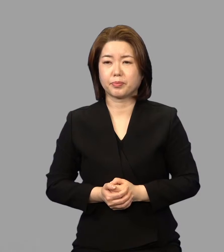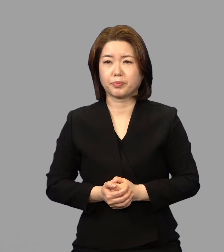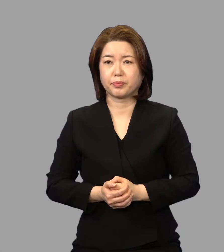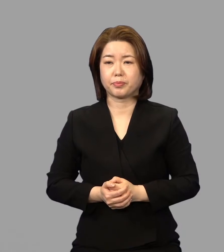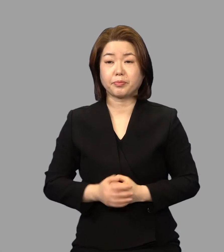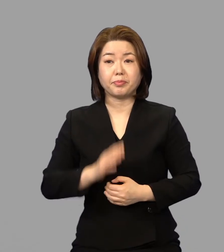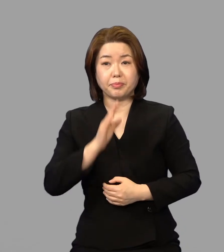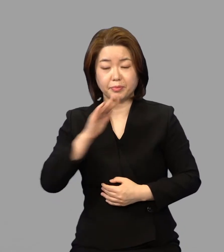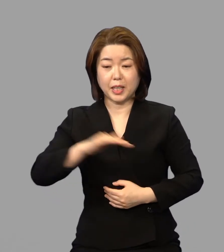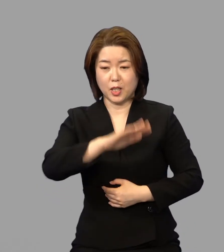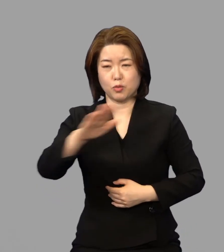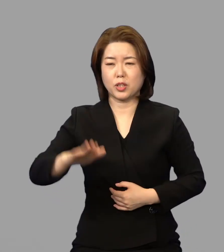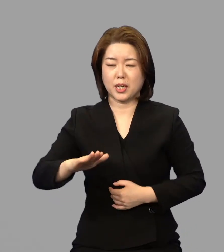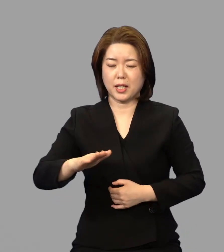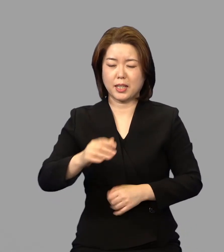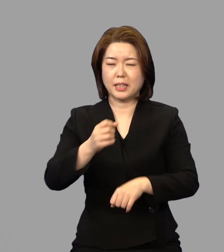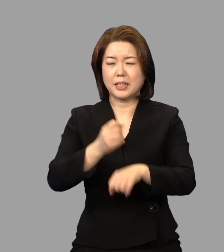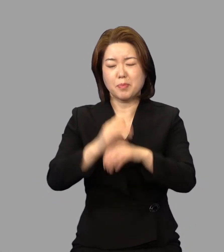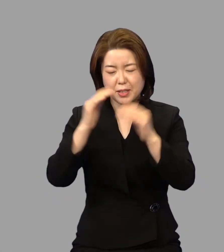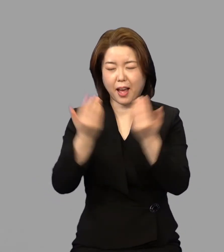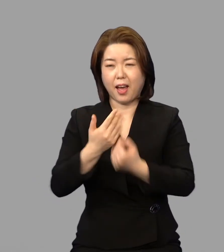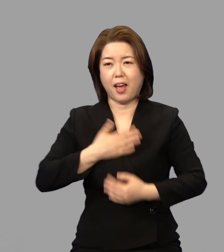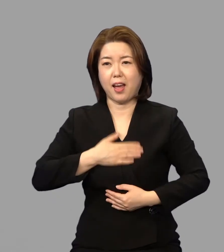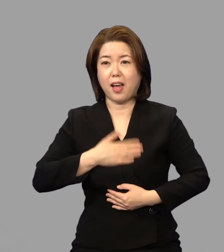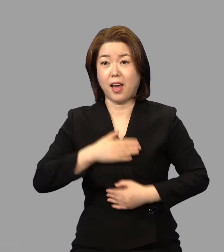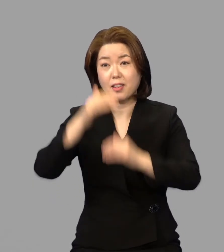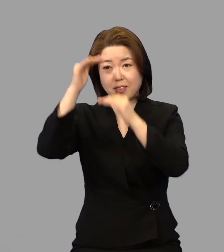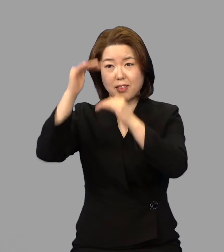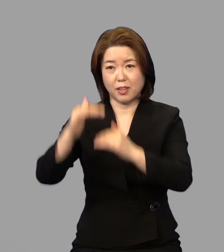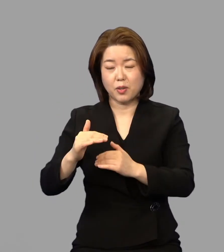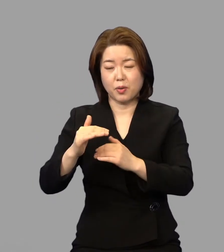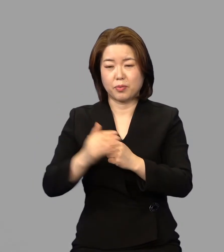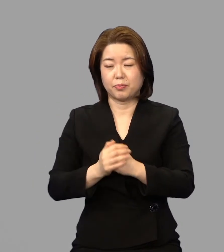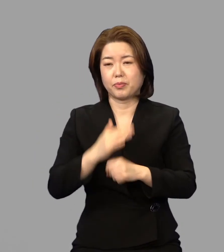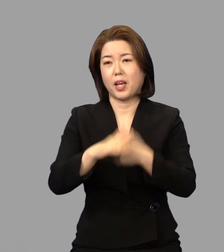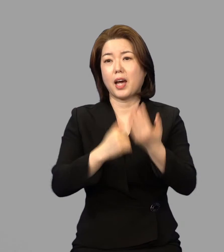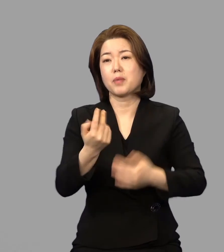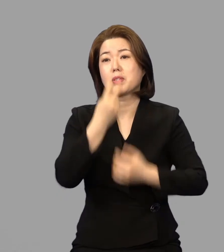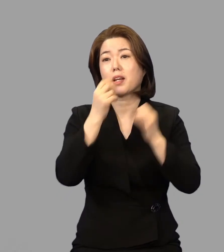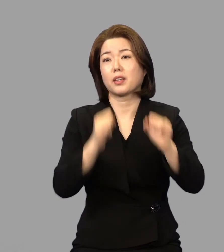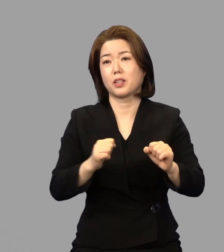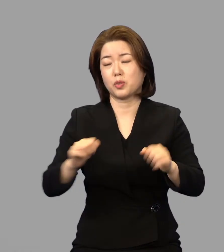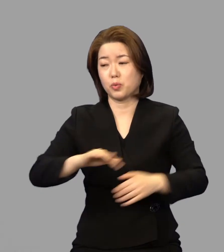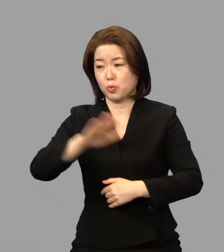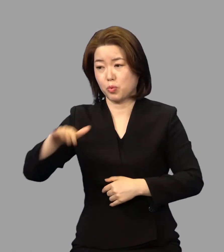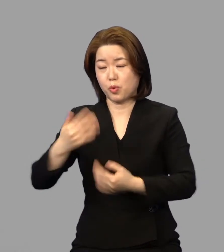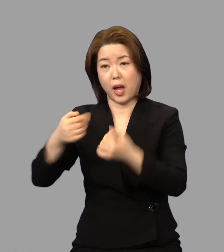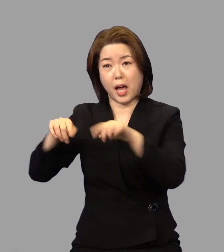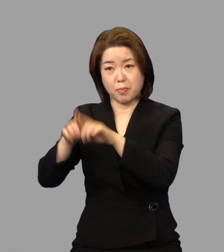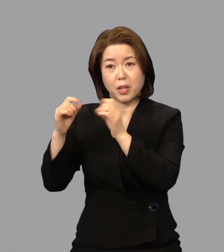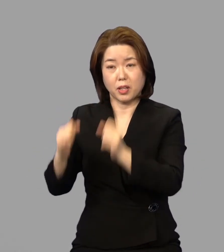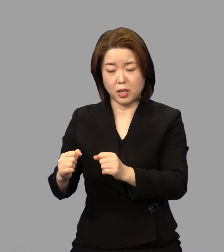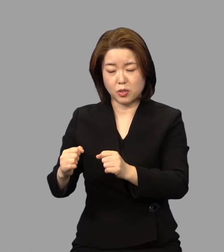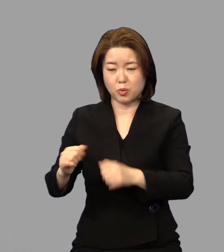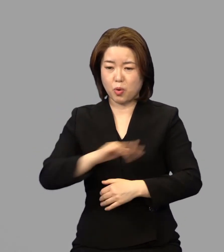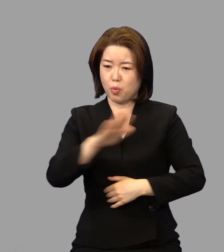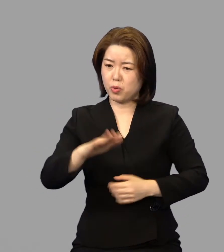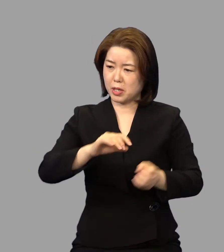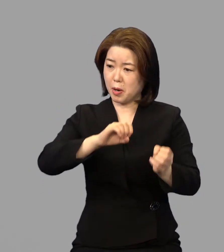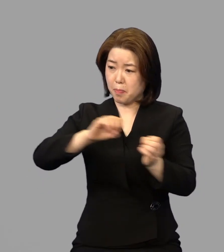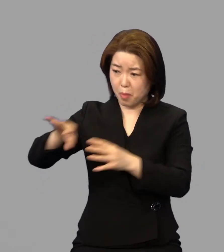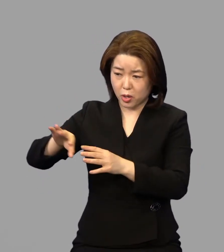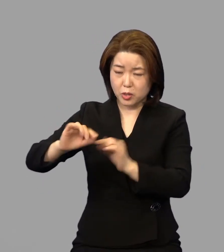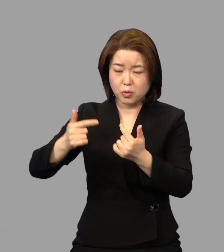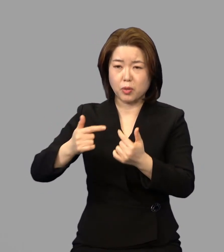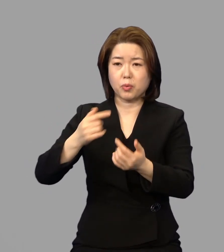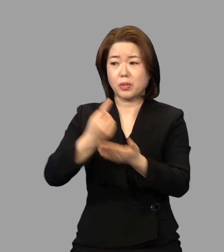사실 우리가 다 이미 알고 있는 내용입니다. 하나님은 살아계시고 우리와 함께 계시고 우리를 버리지도 떠나지도 않으실